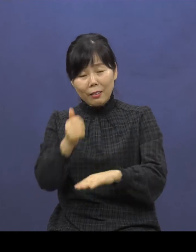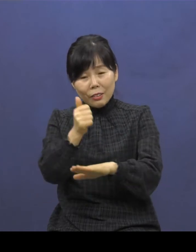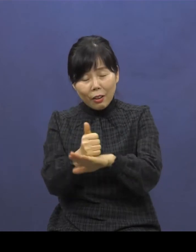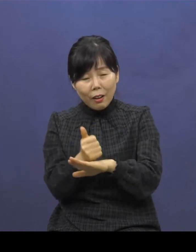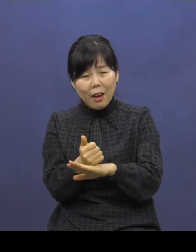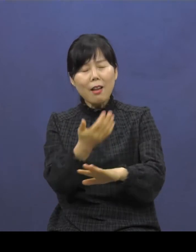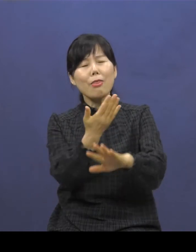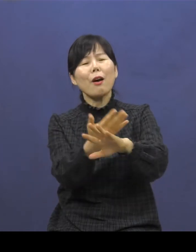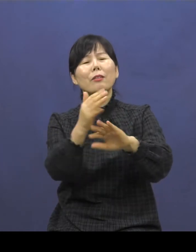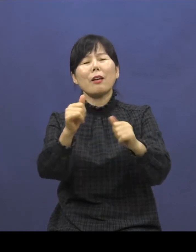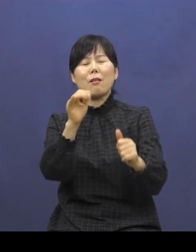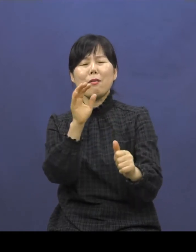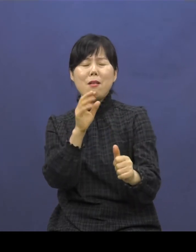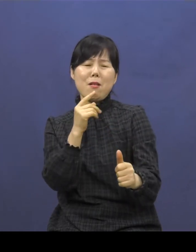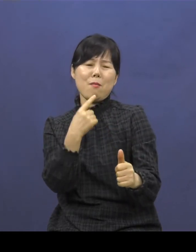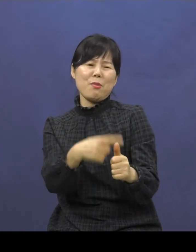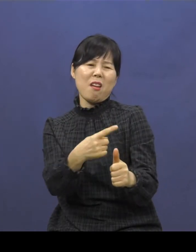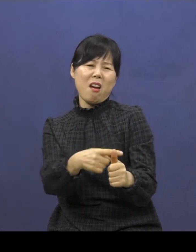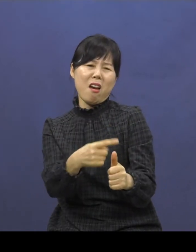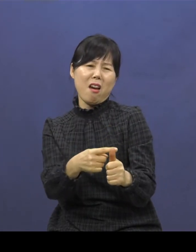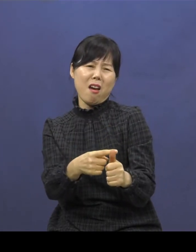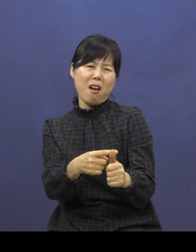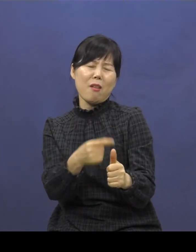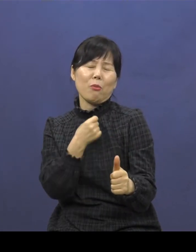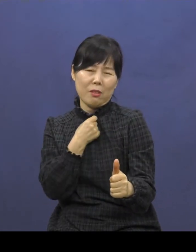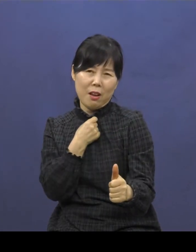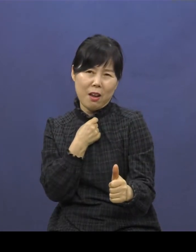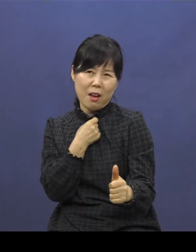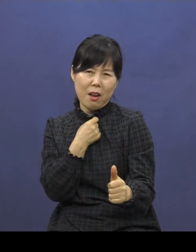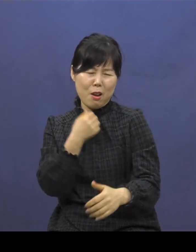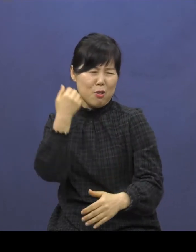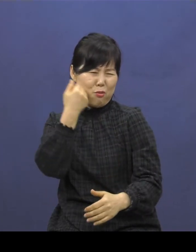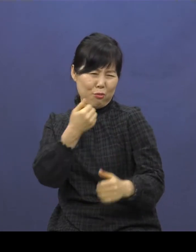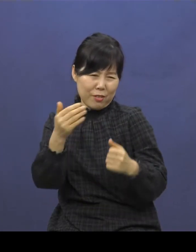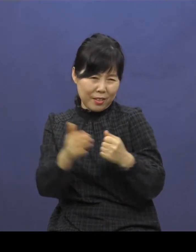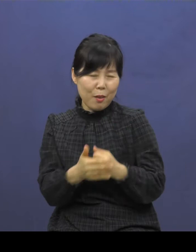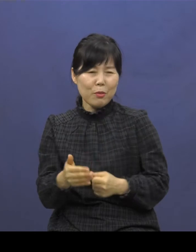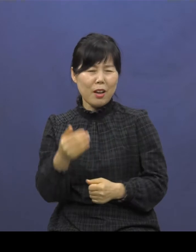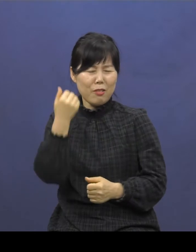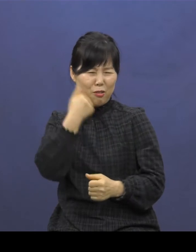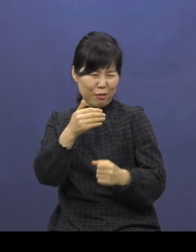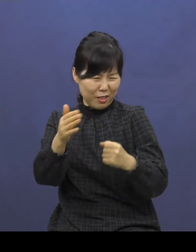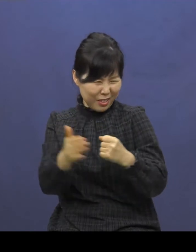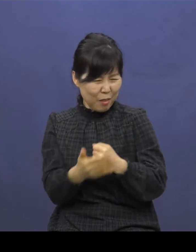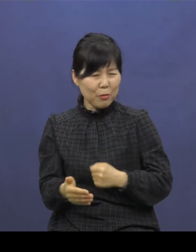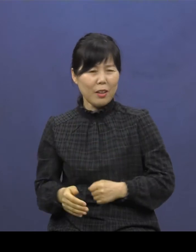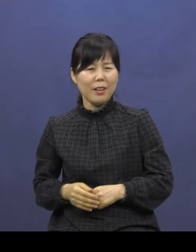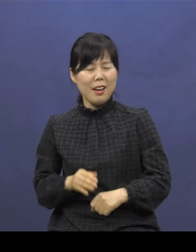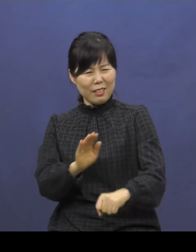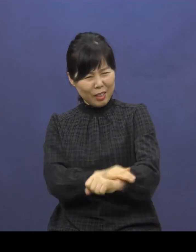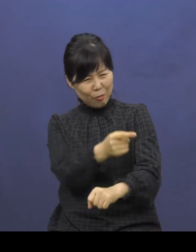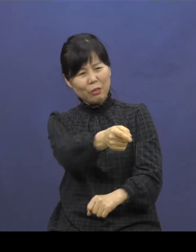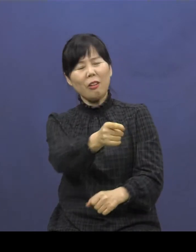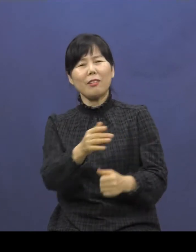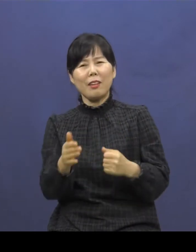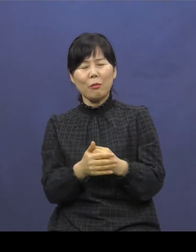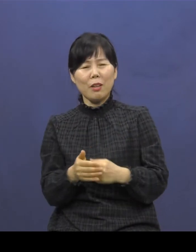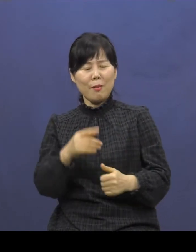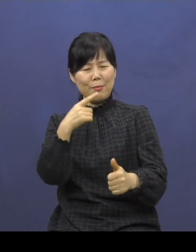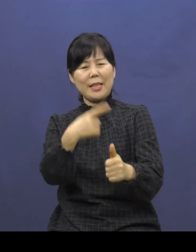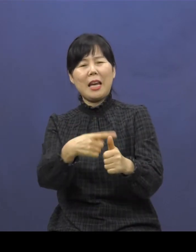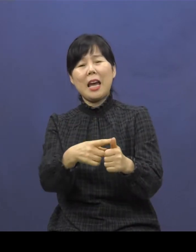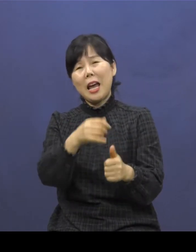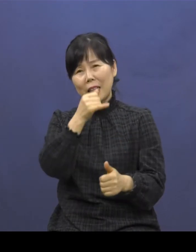사람을 비난하고 싶은 마음이 들어요. 그러면서 누구 때문에, 이건 누구 때문에 고난이 왔다라고 다른